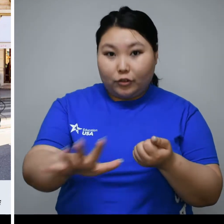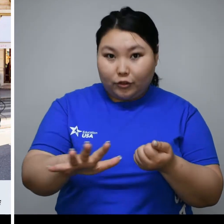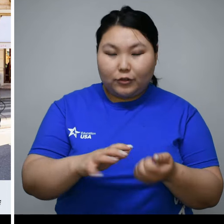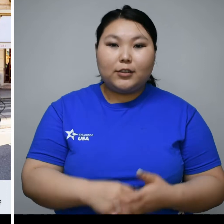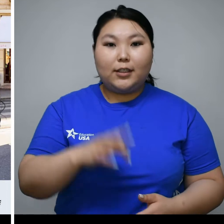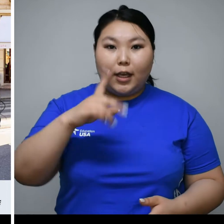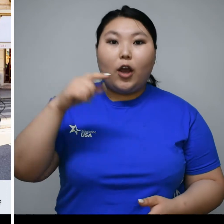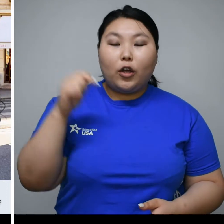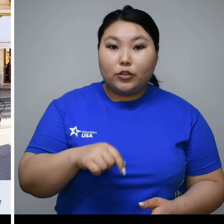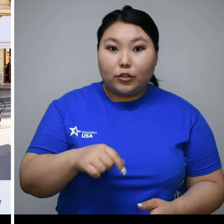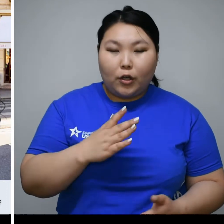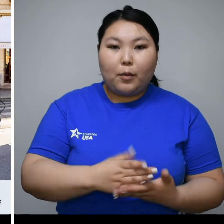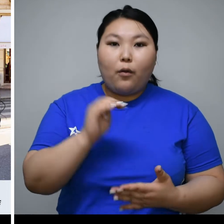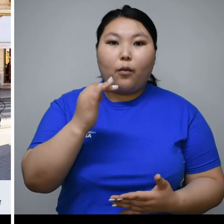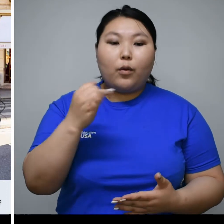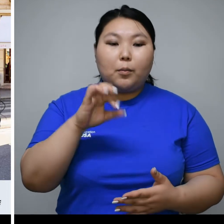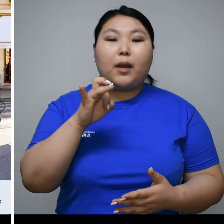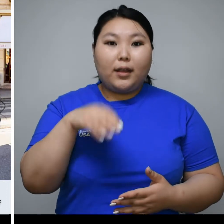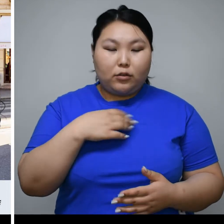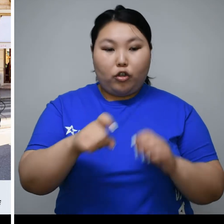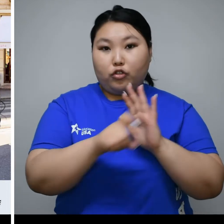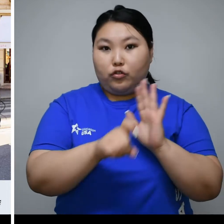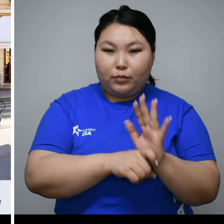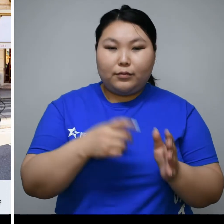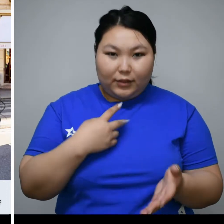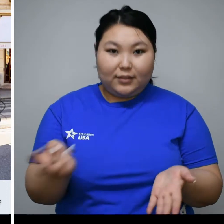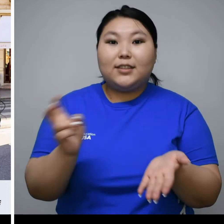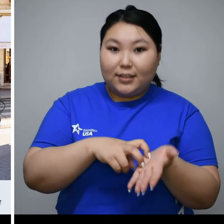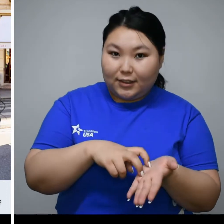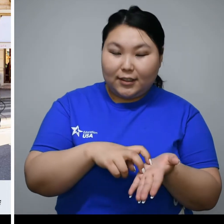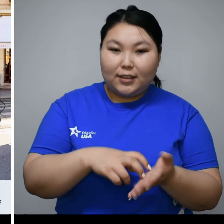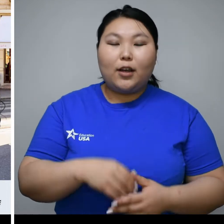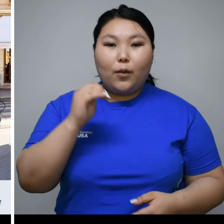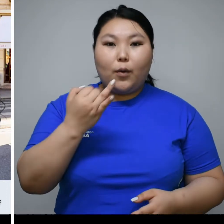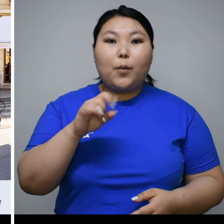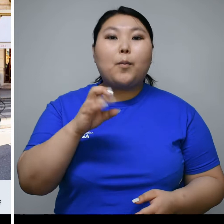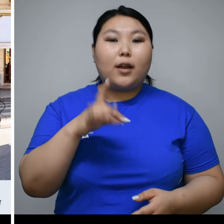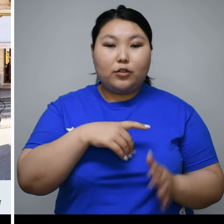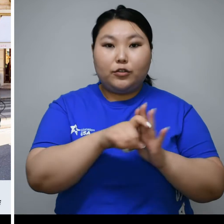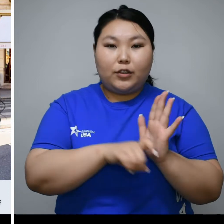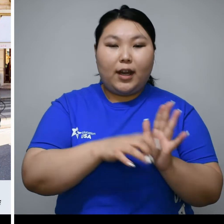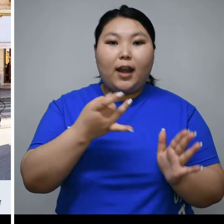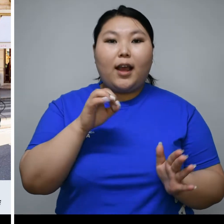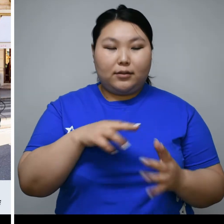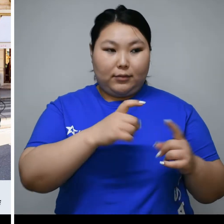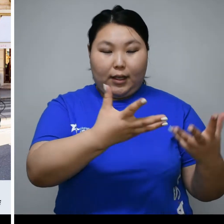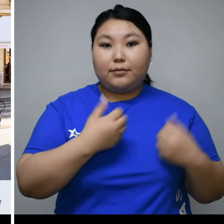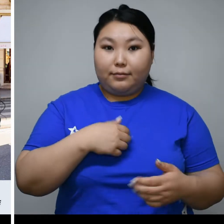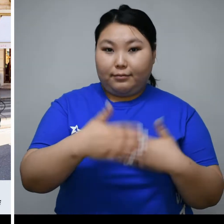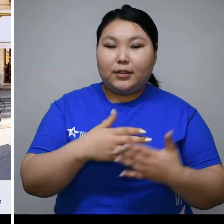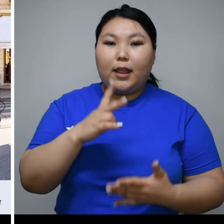төгсөгч яг одоогийн байдлаар Fulbright хөтөлбөрт шалгараад Fulbright хөтөлбөрийн грантий гэж явж